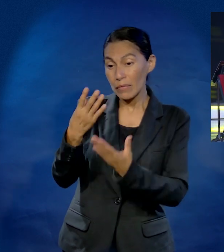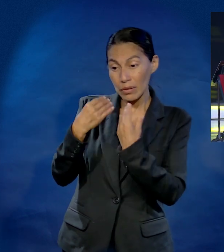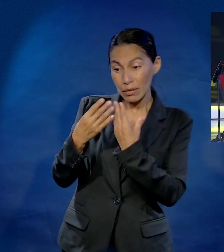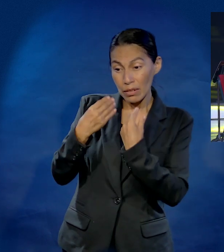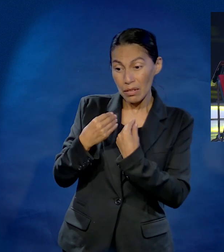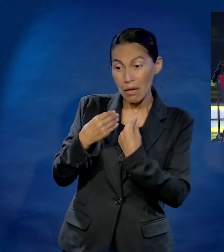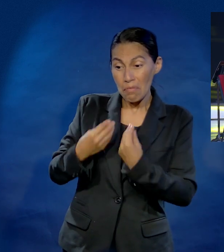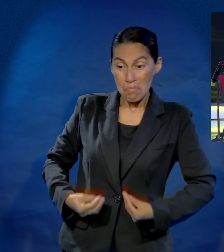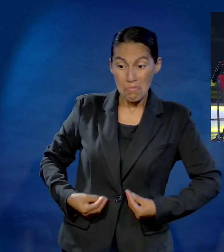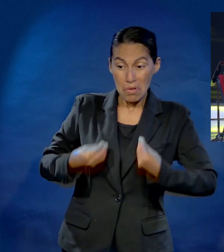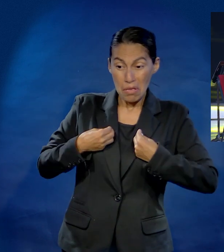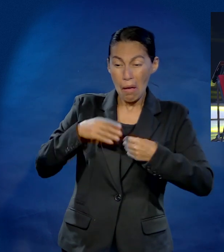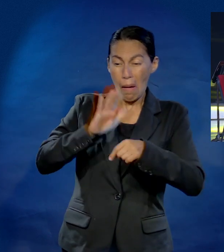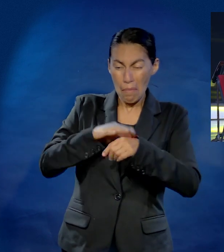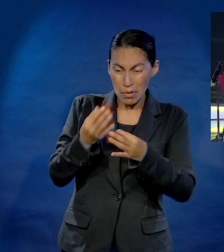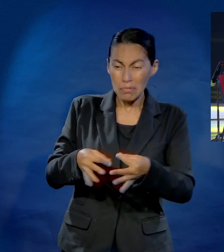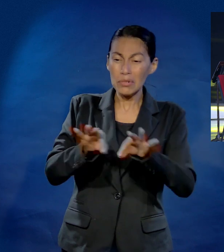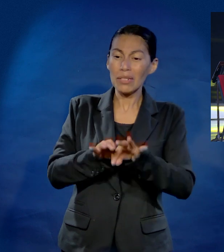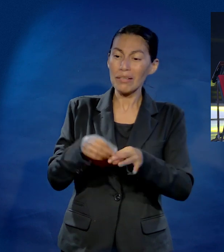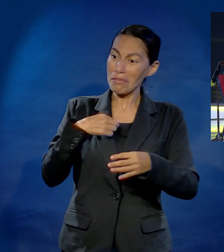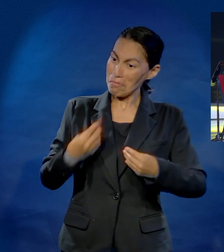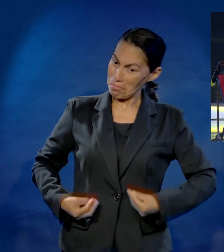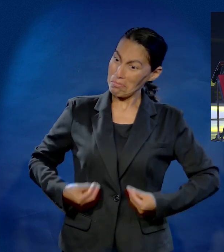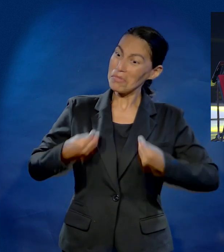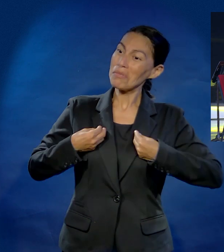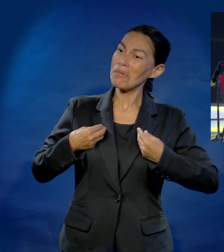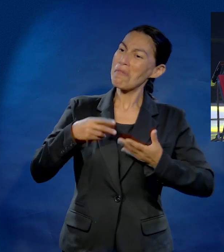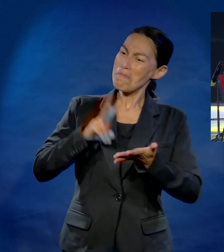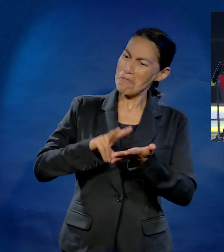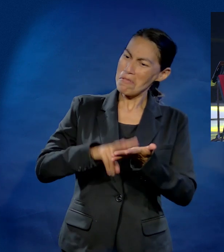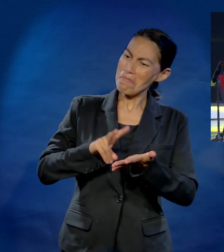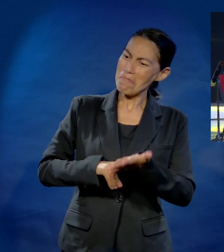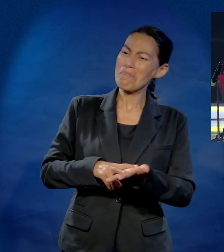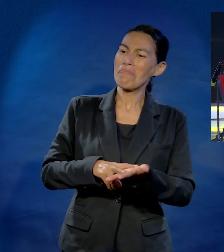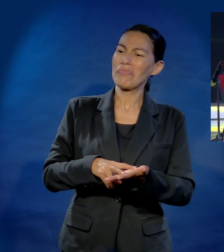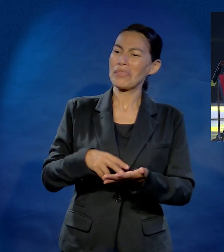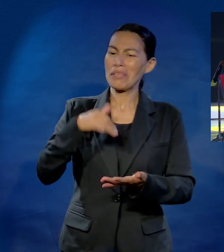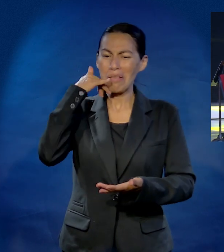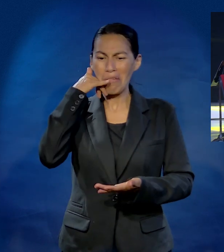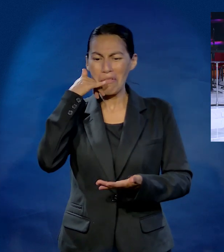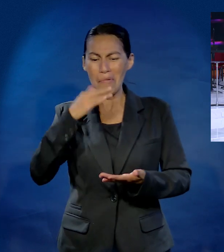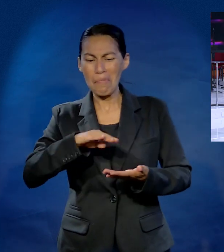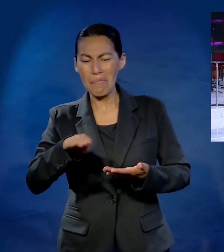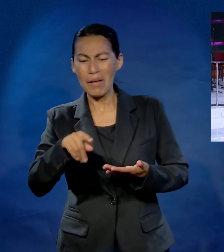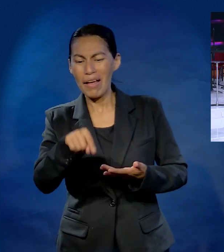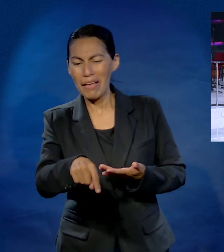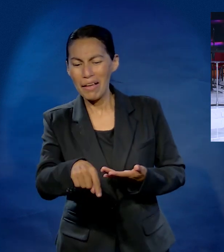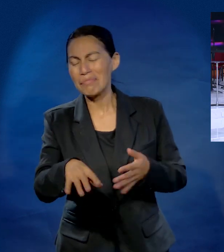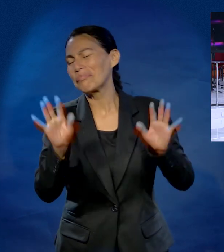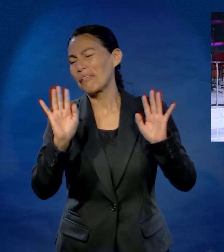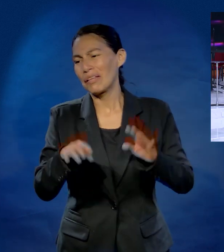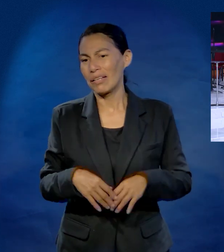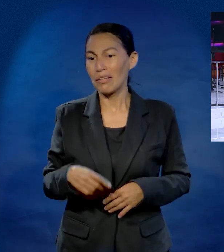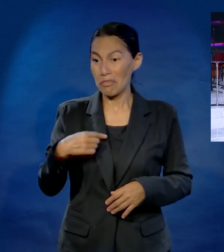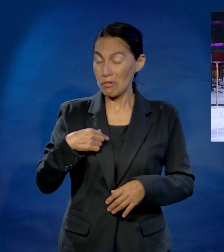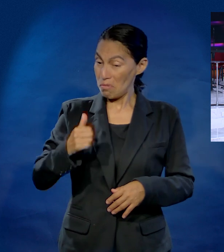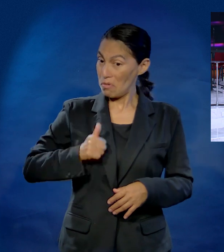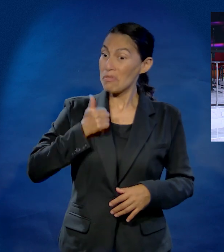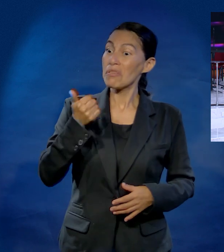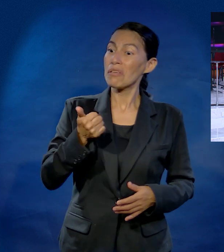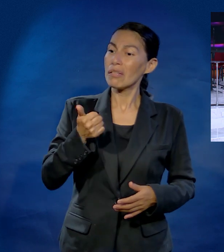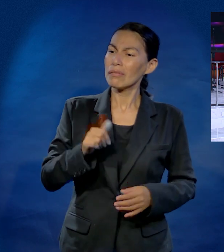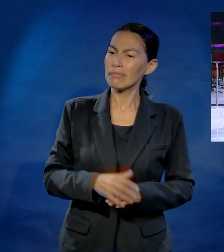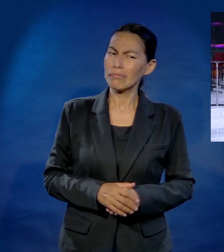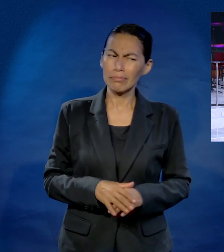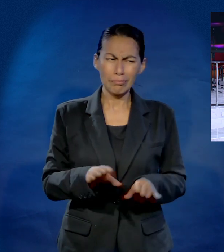triste. Pero mis papás me han enseñado que más importante es la vida. Y véame, pastor, estoy vivo. Soy vivo, yo valgo más